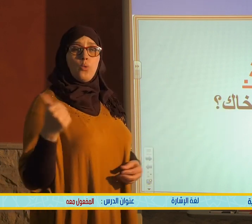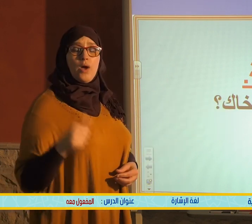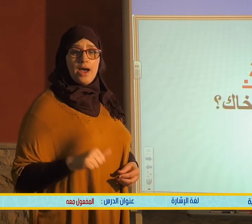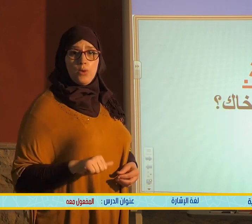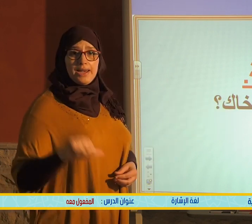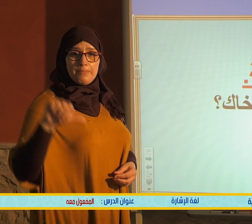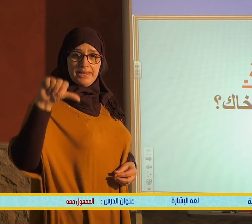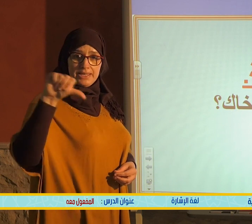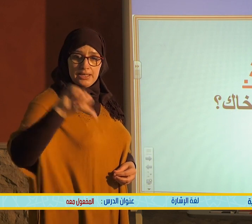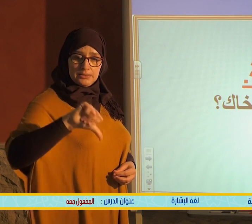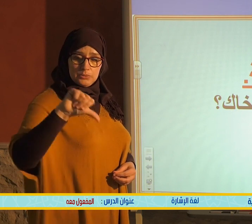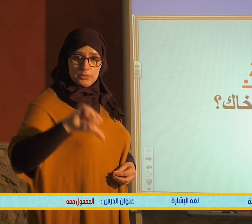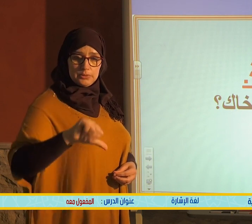وواو المعية.